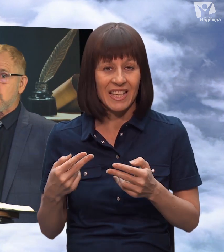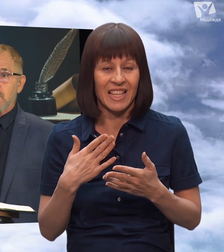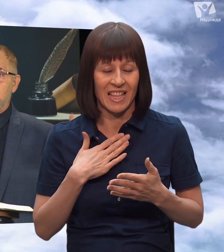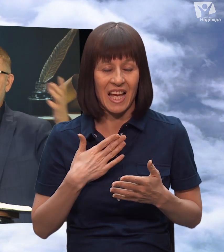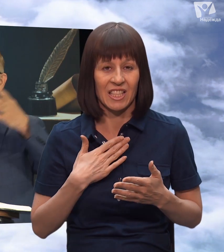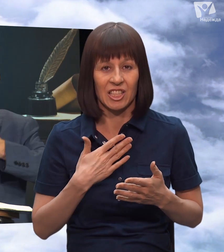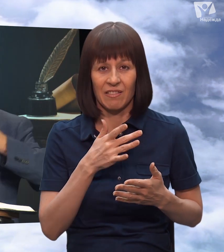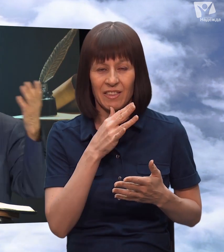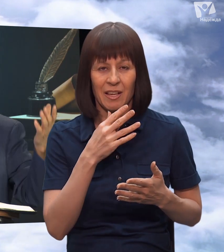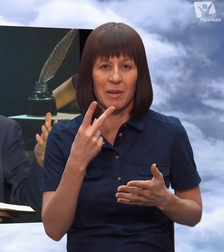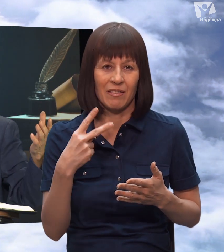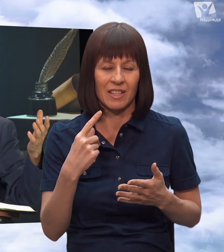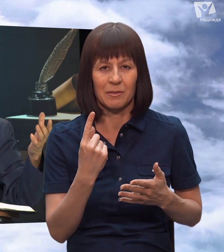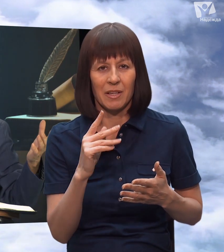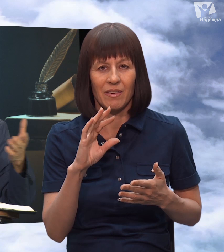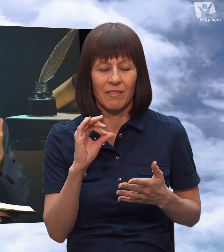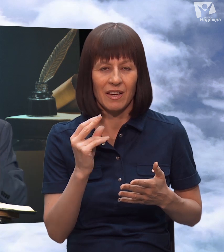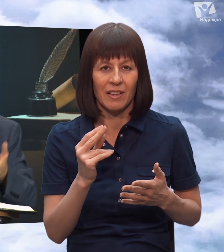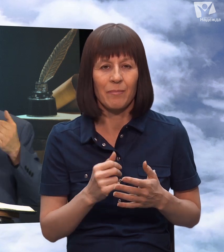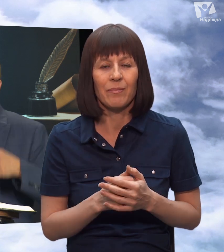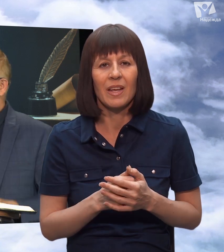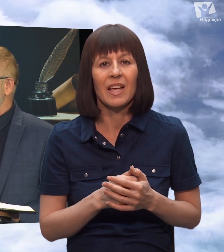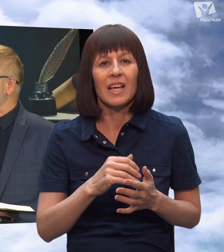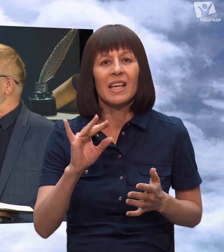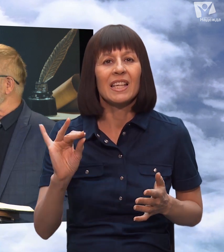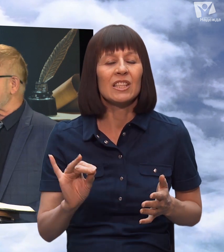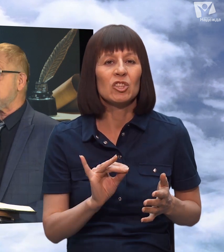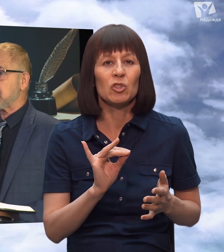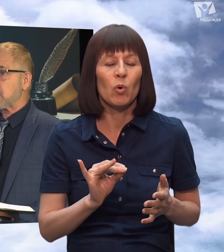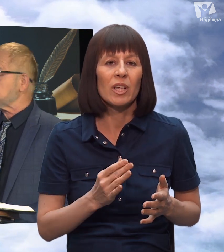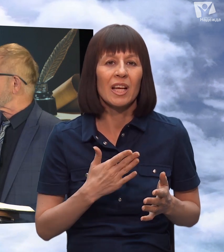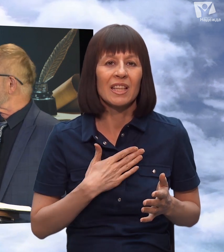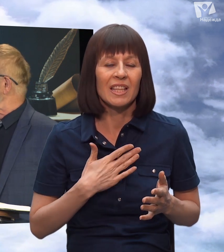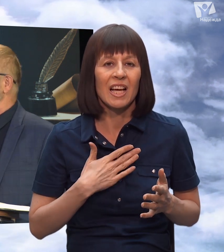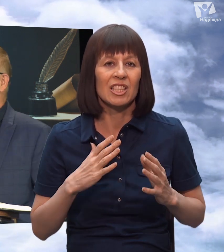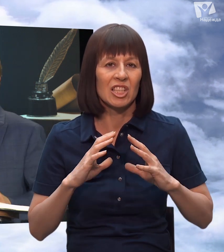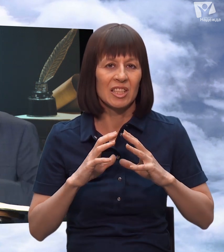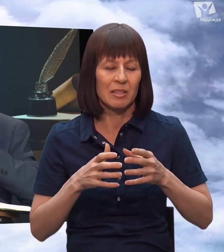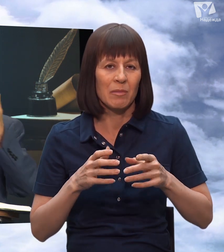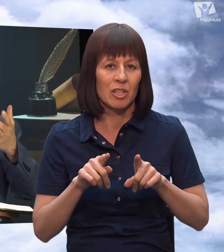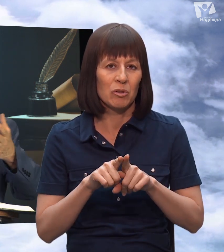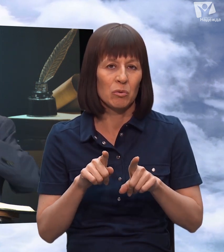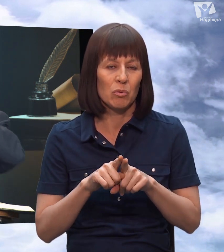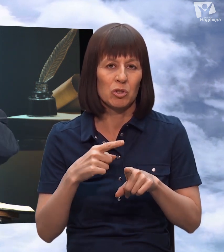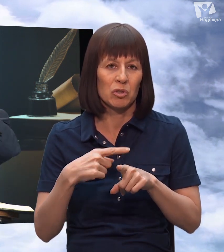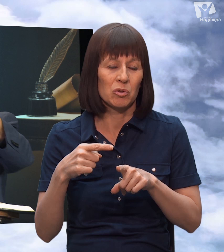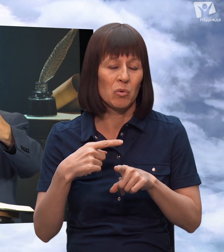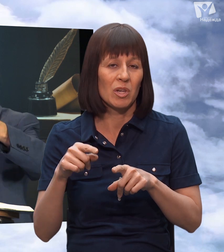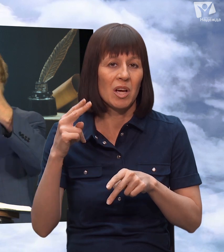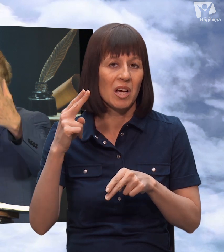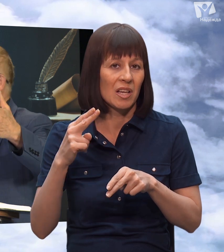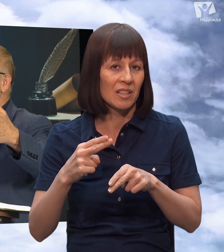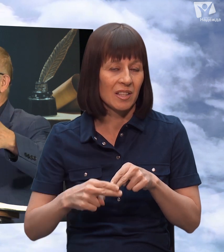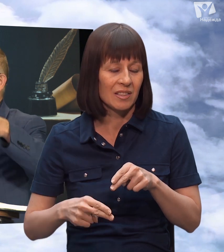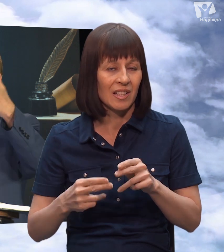что история нашей земли как говорит священное писание подходит концу и народ божий тоже подошел